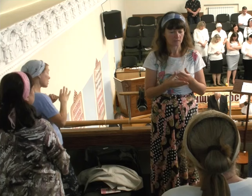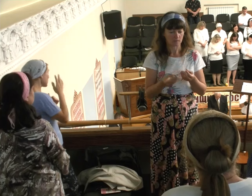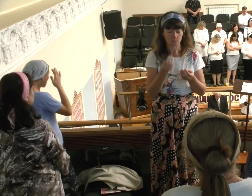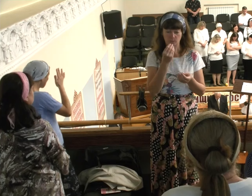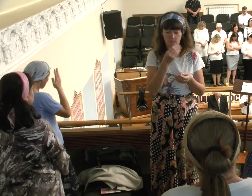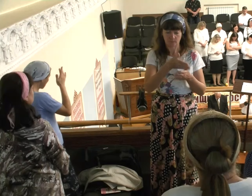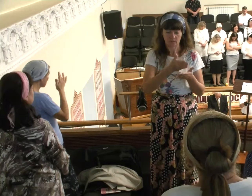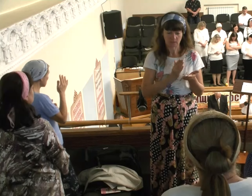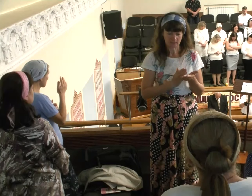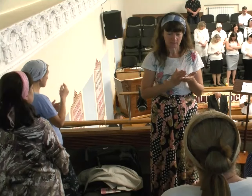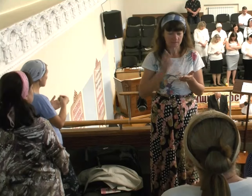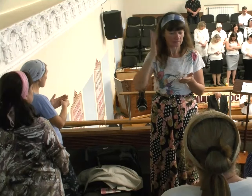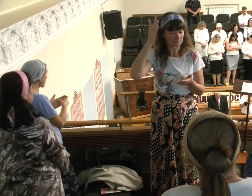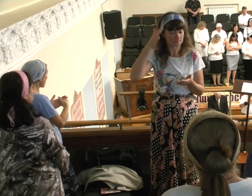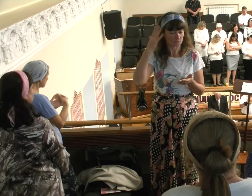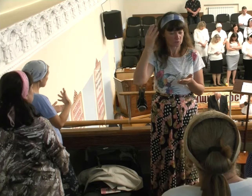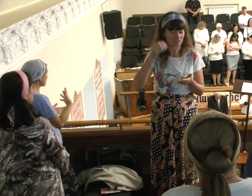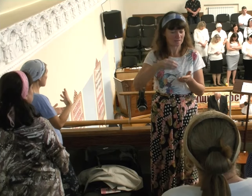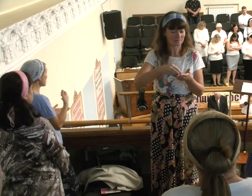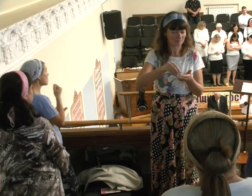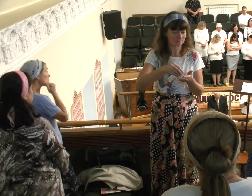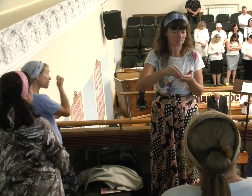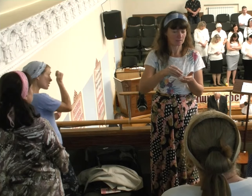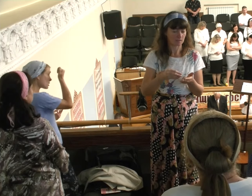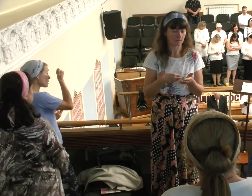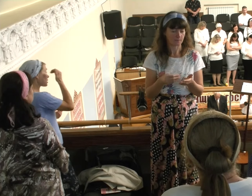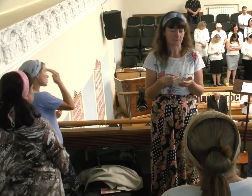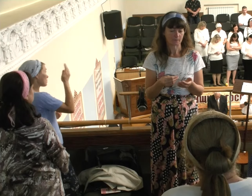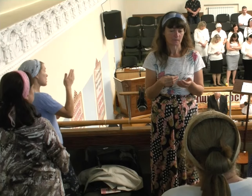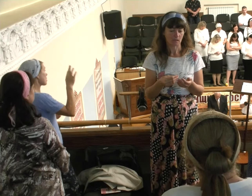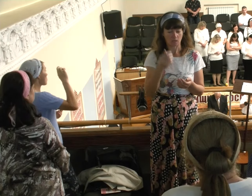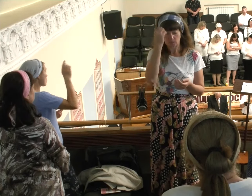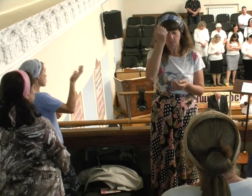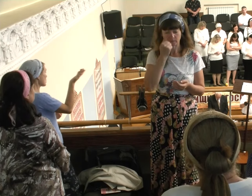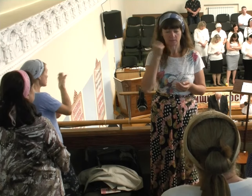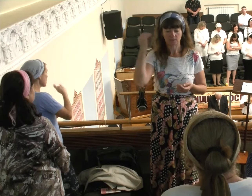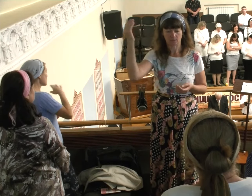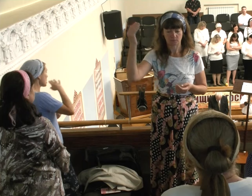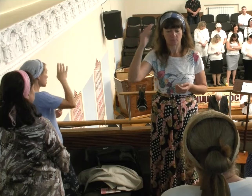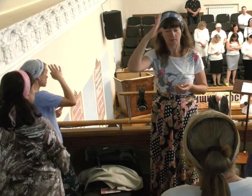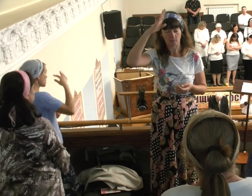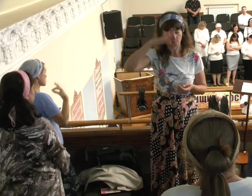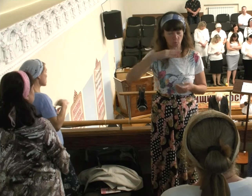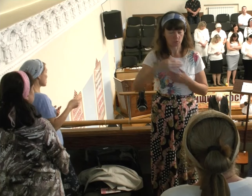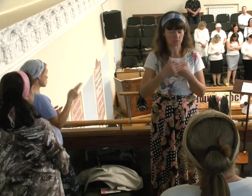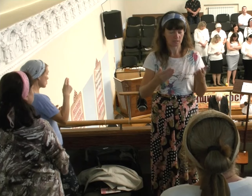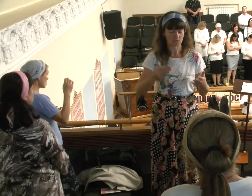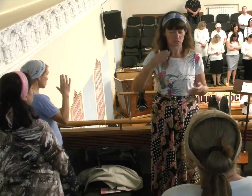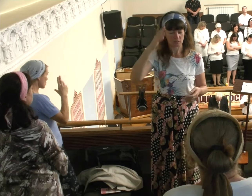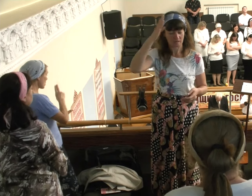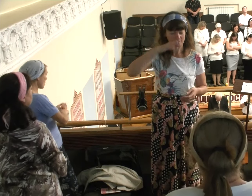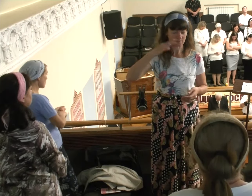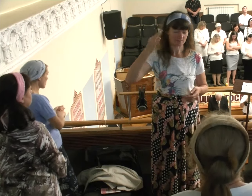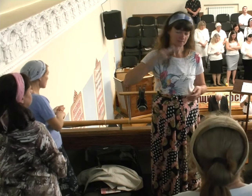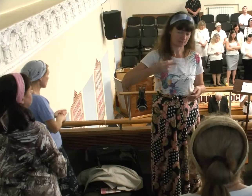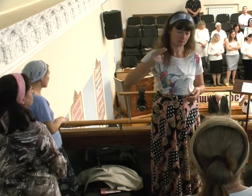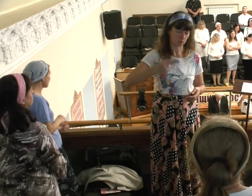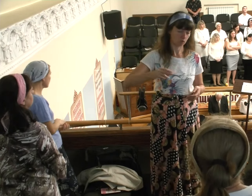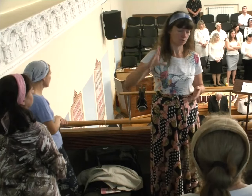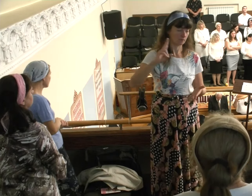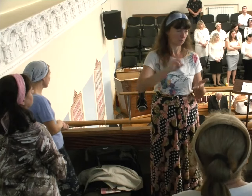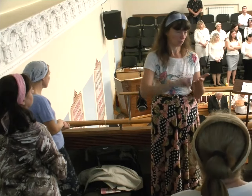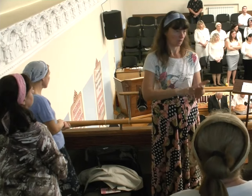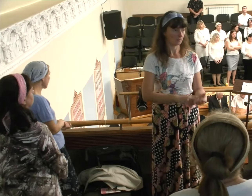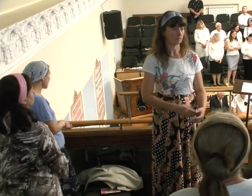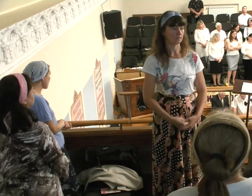размышлять о этой цене и благодарить Тебя, Бог наш, Отец, Сын и Дух Святой. Аминь.